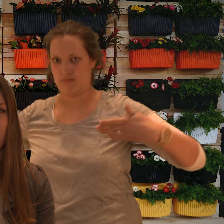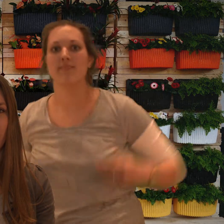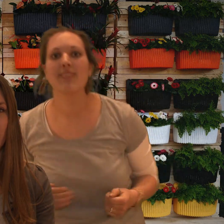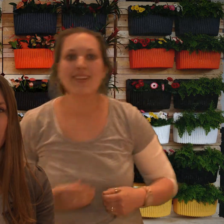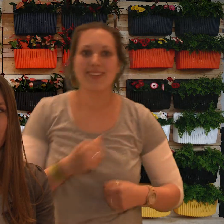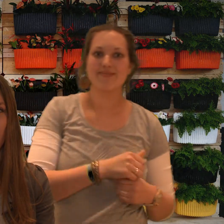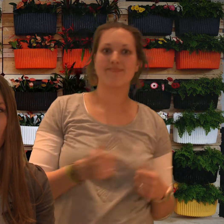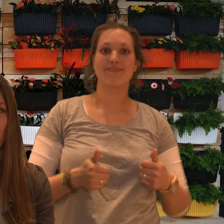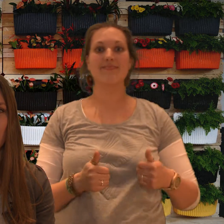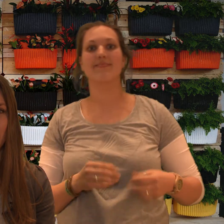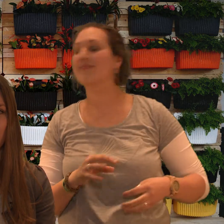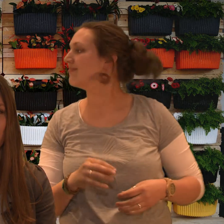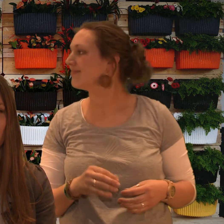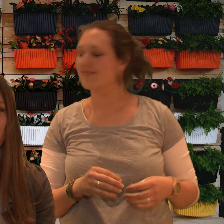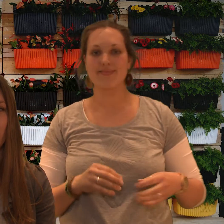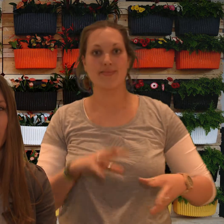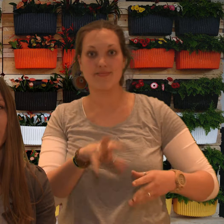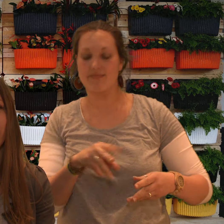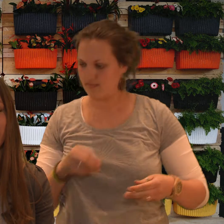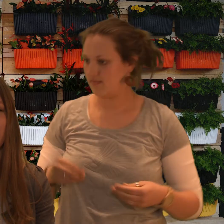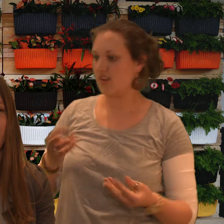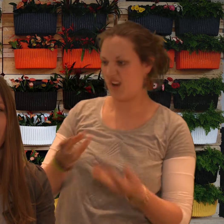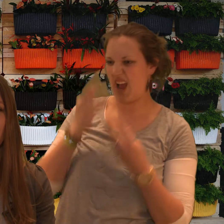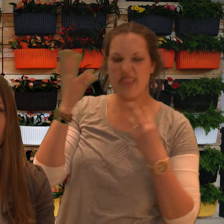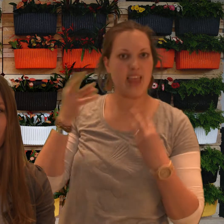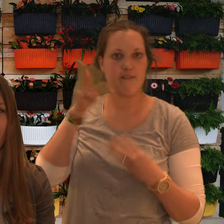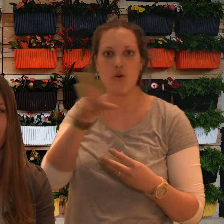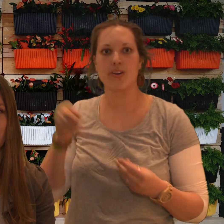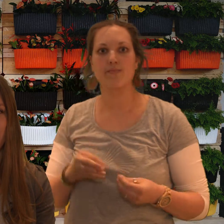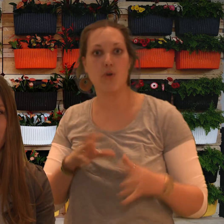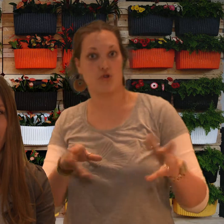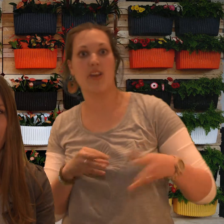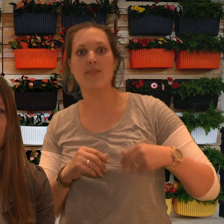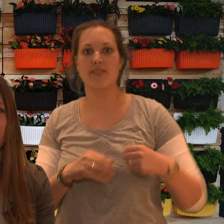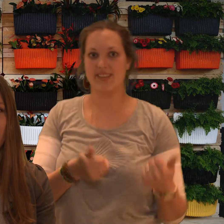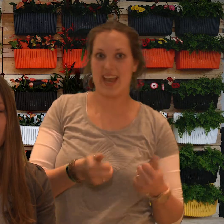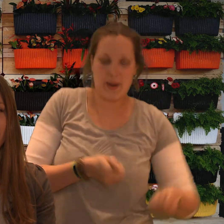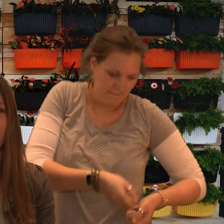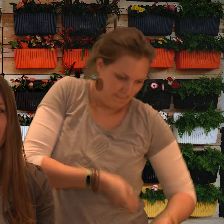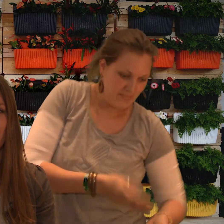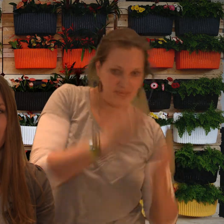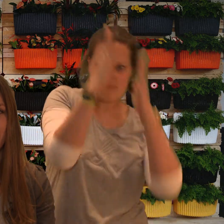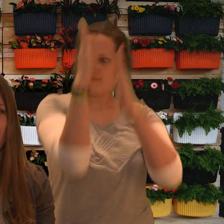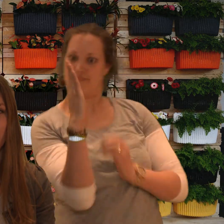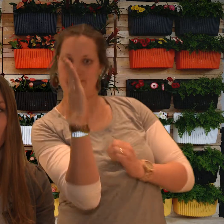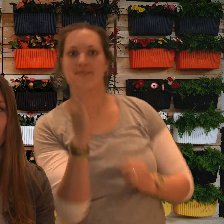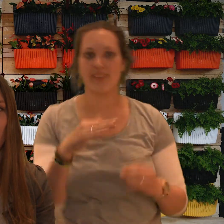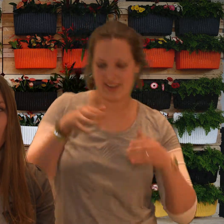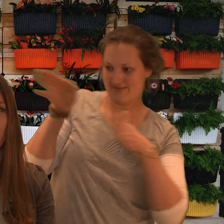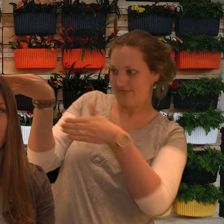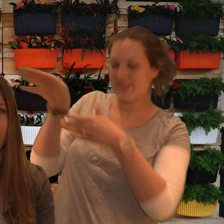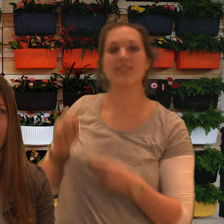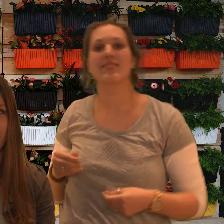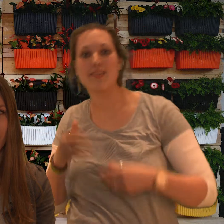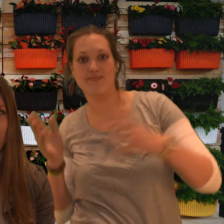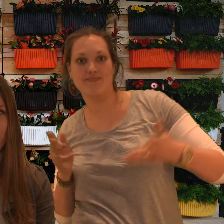peperplanten, cannavoeding, alles op het gebied van moestuintuinieren, diverse kruiden en peperzaden, verticale wandsystemen, leuke